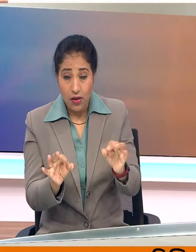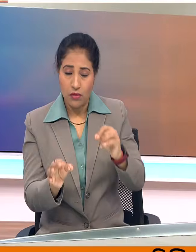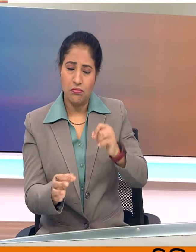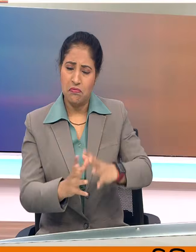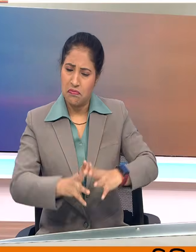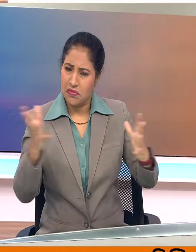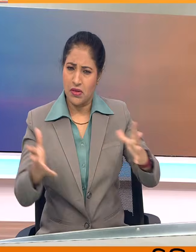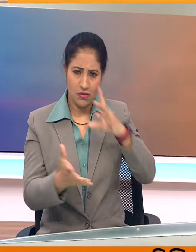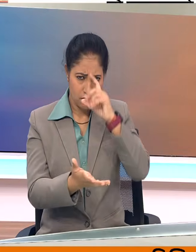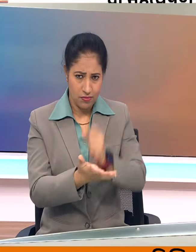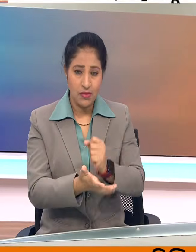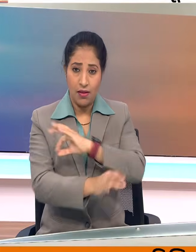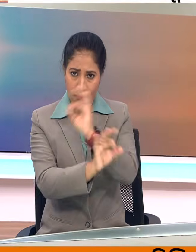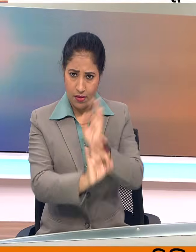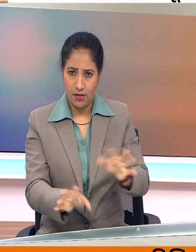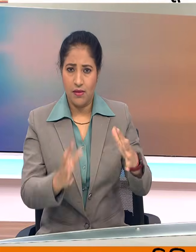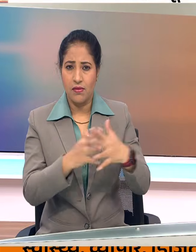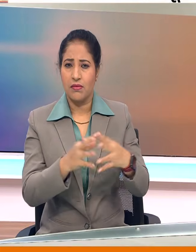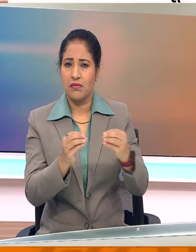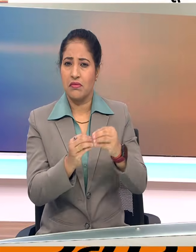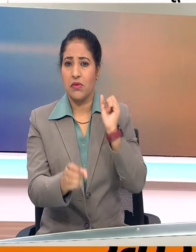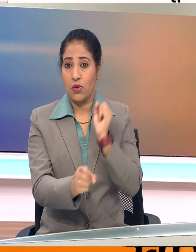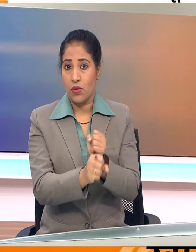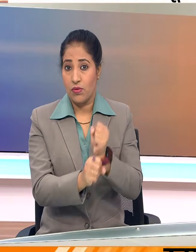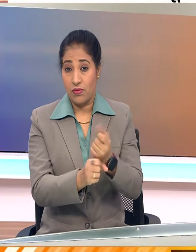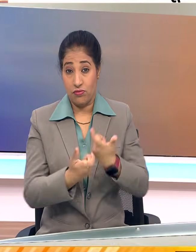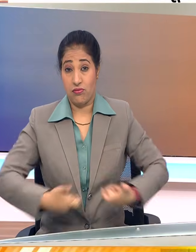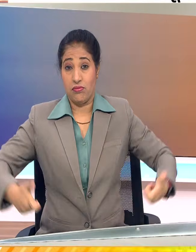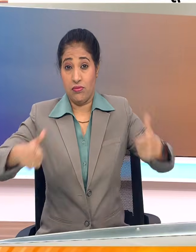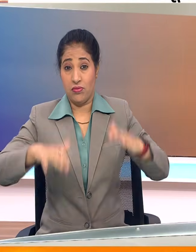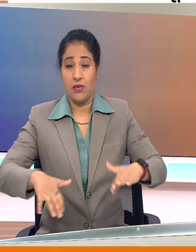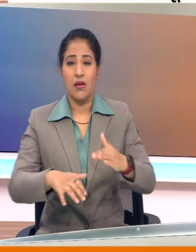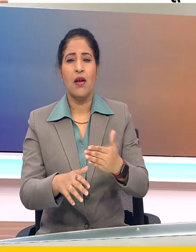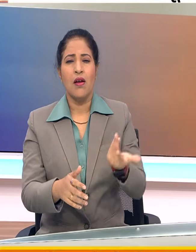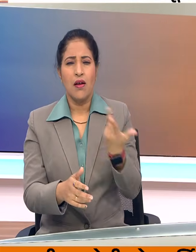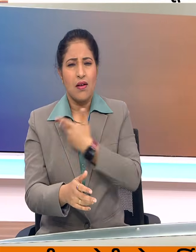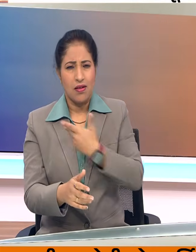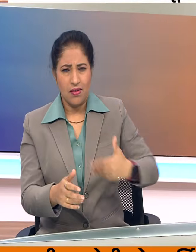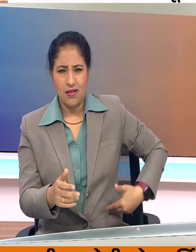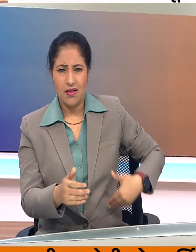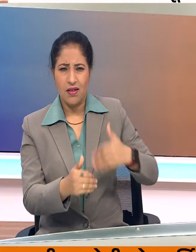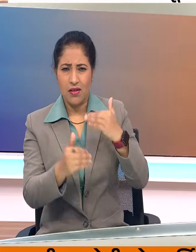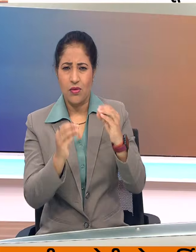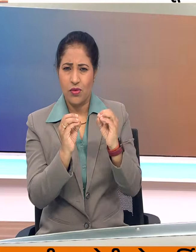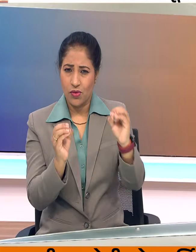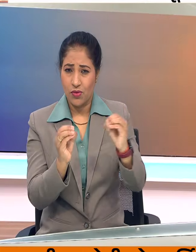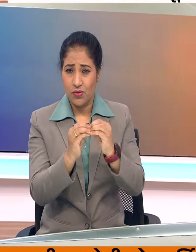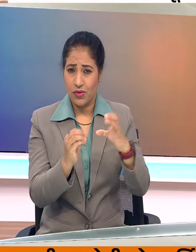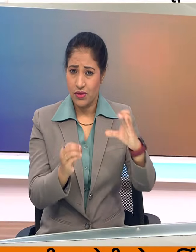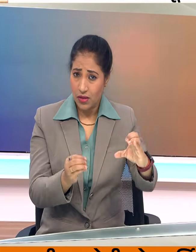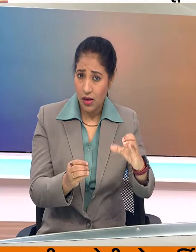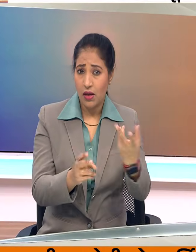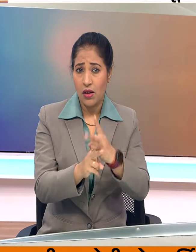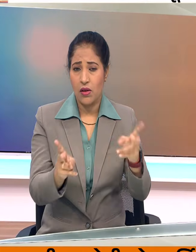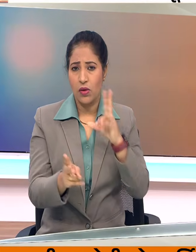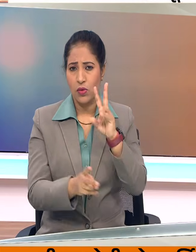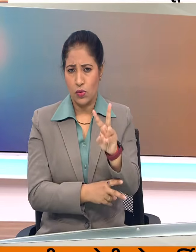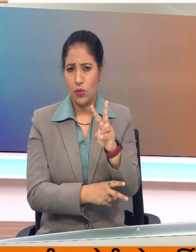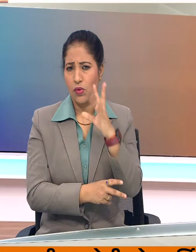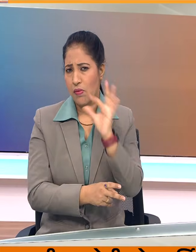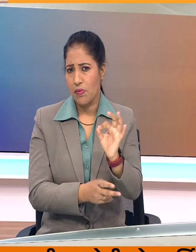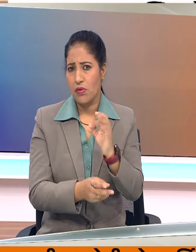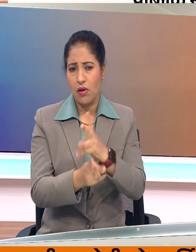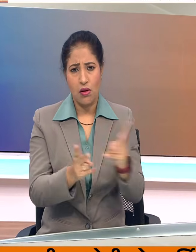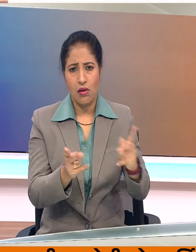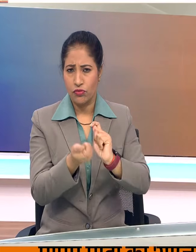है। पश्चिम बंगाल सरकार आज सदन में अन्य पिछड़ा वर्ग यानी ओबीसी से जुड़े 2 महत्वपूर्ण